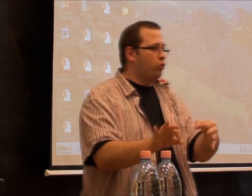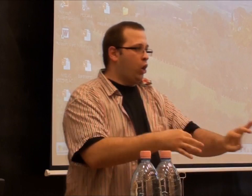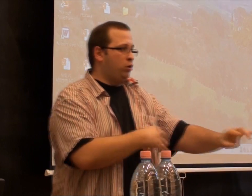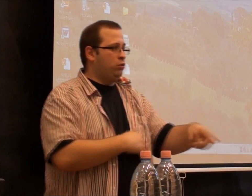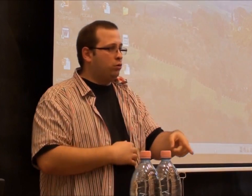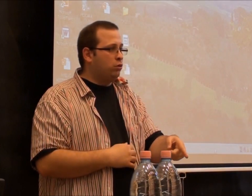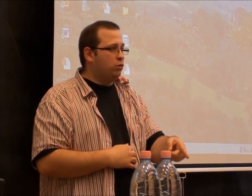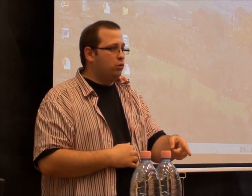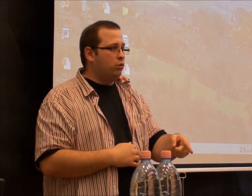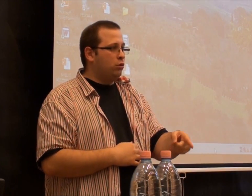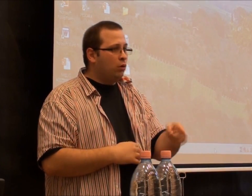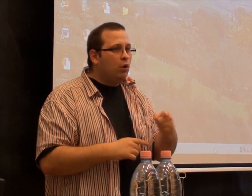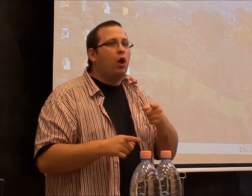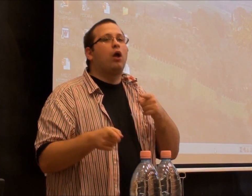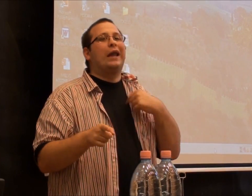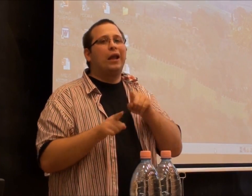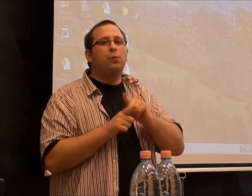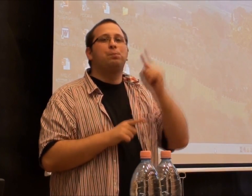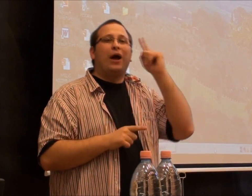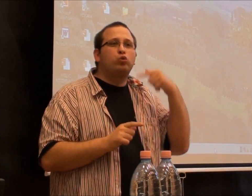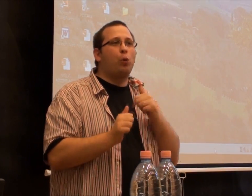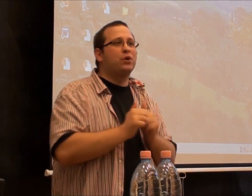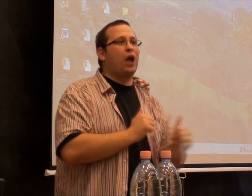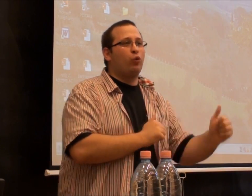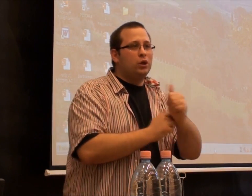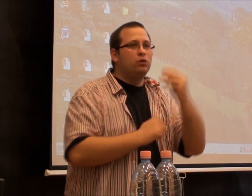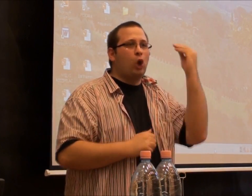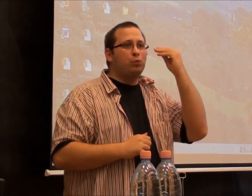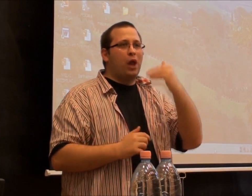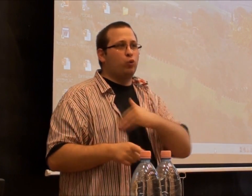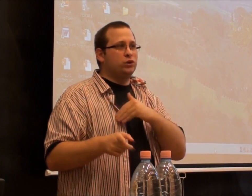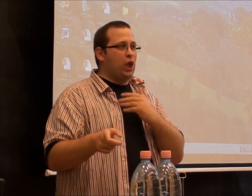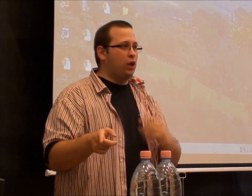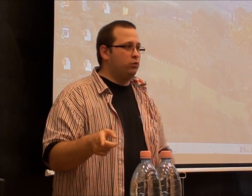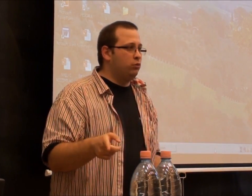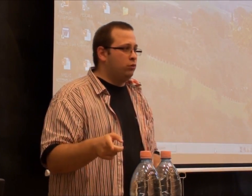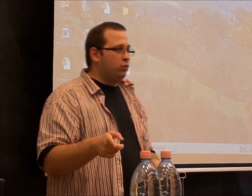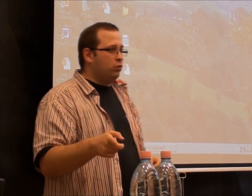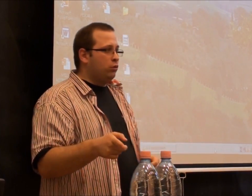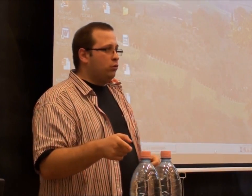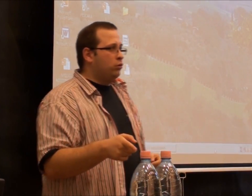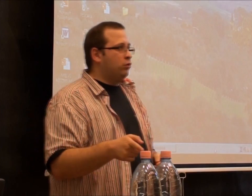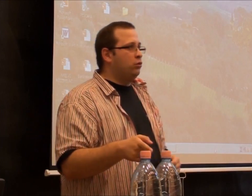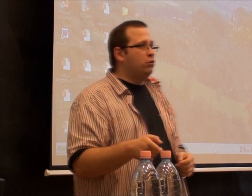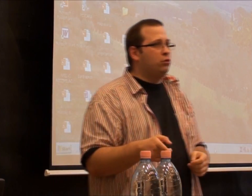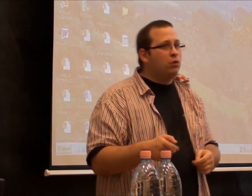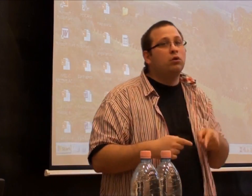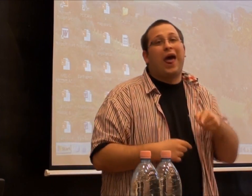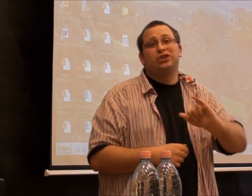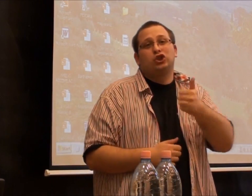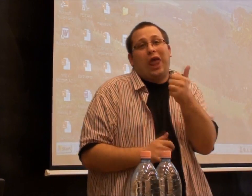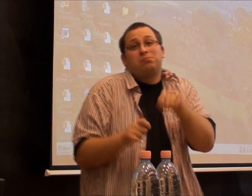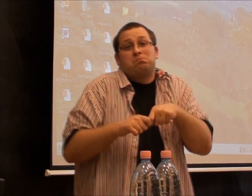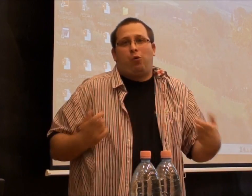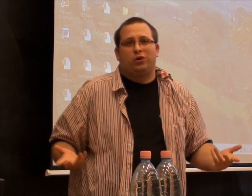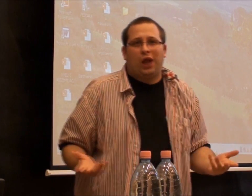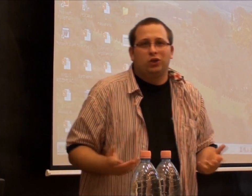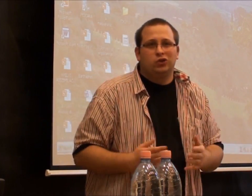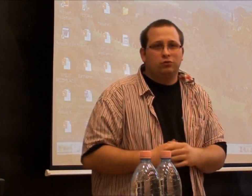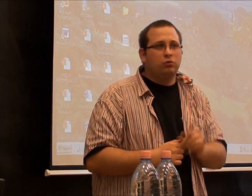Elmondom neki a problémáimat, azonnal intézkedik. Így meg tudom kerülni a tanulmányi osztályt. Ez is egy